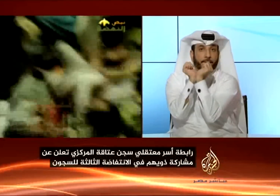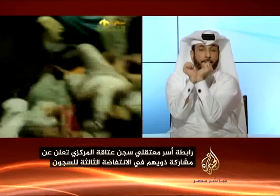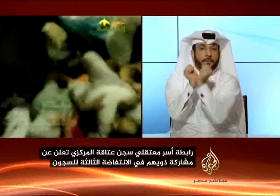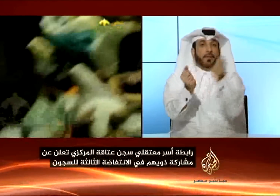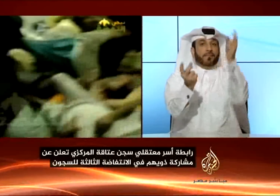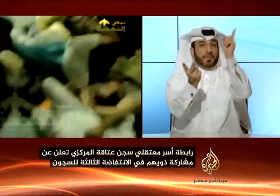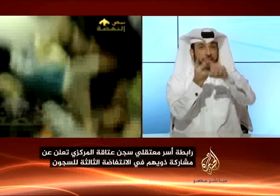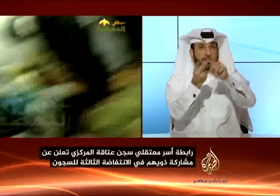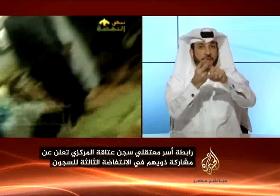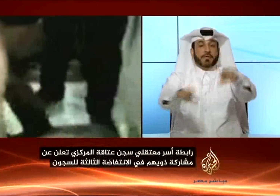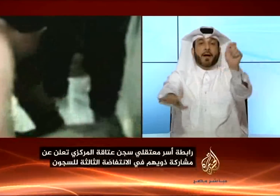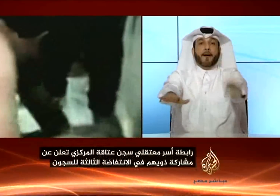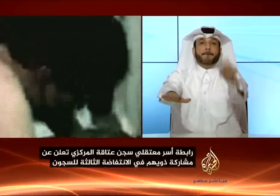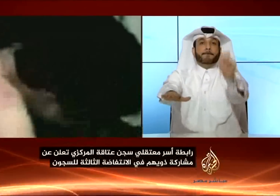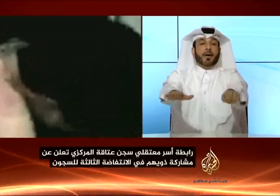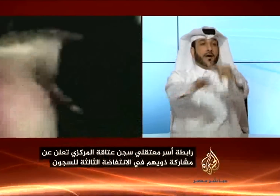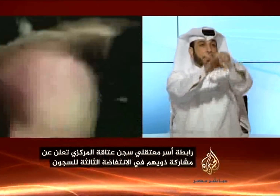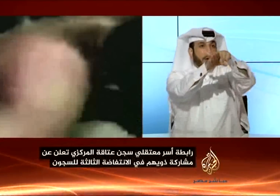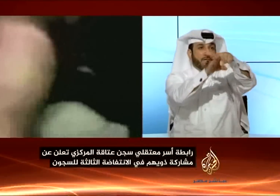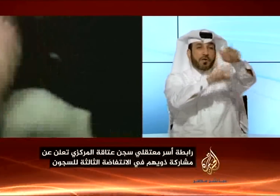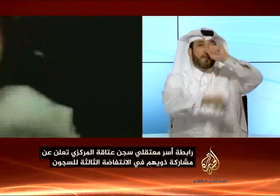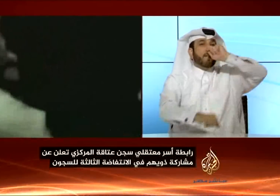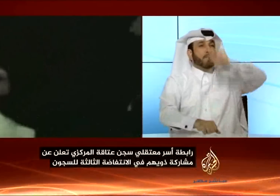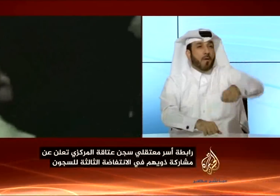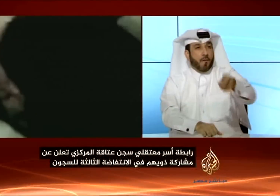اضافه الى الاحكام التي وصفوها